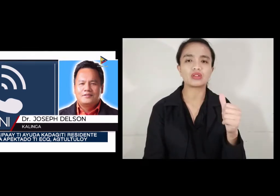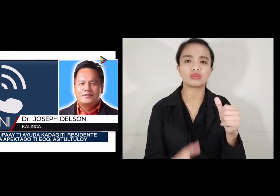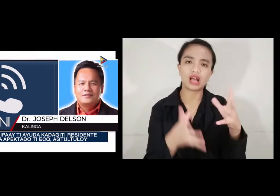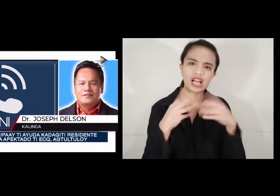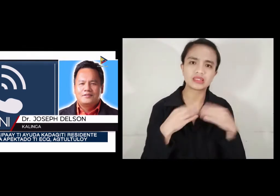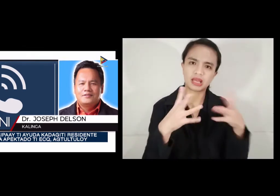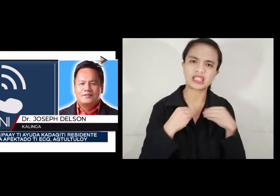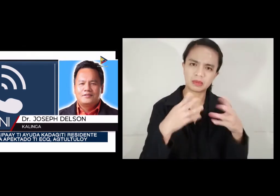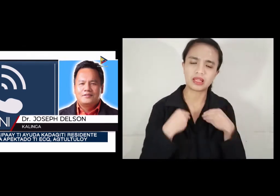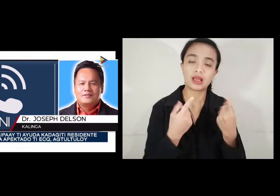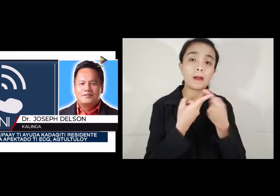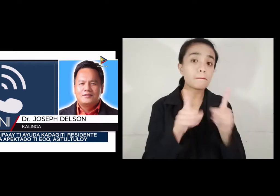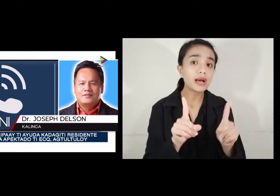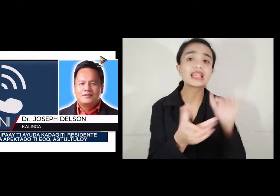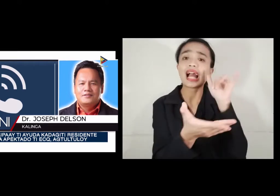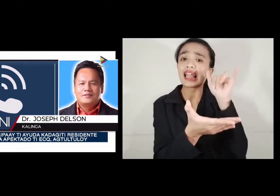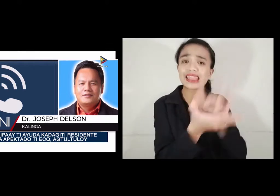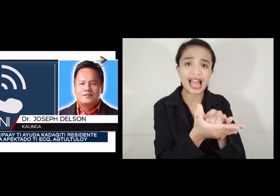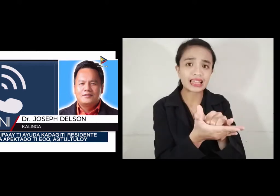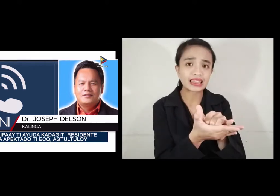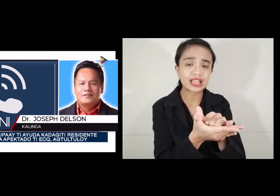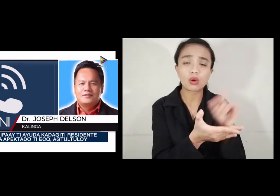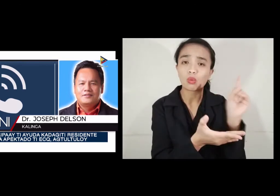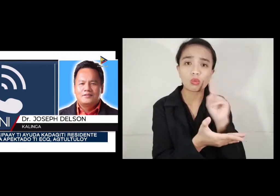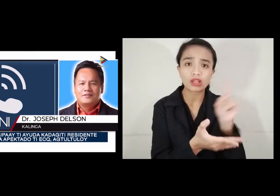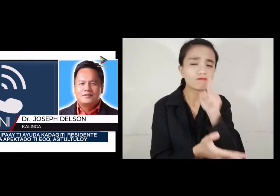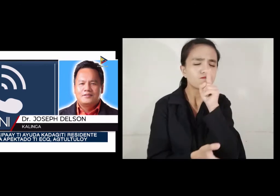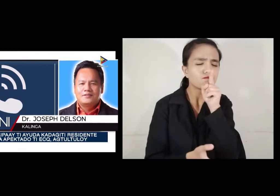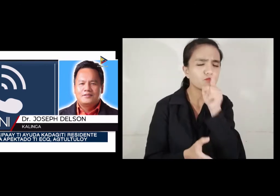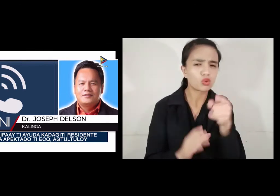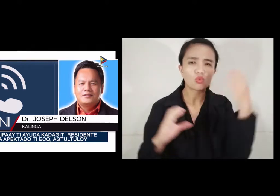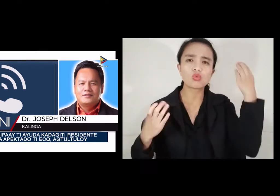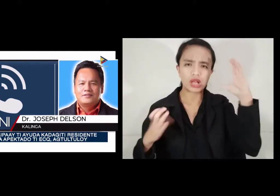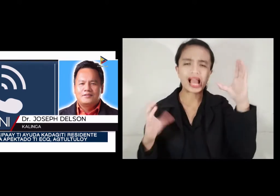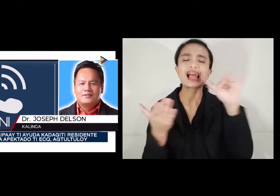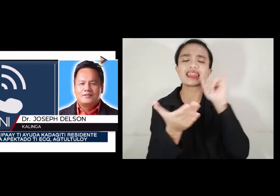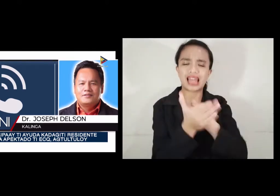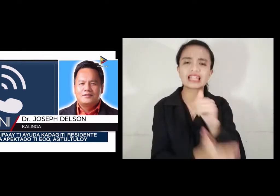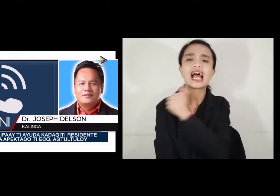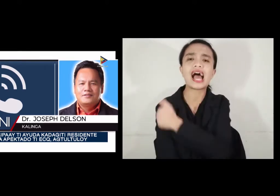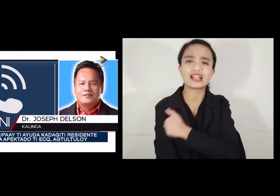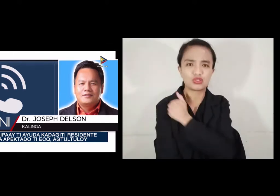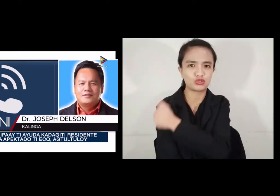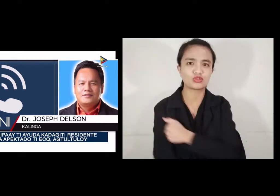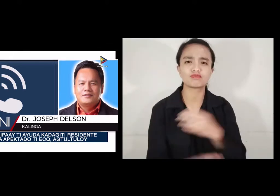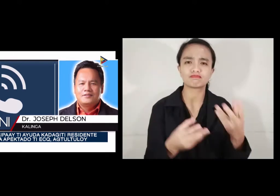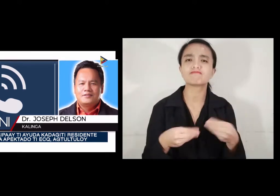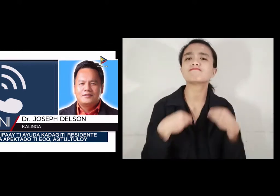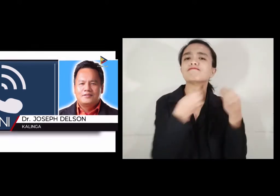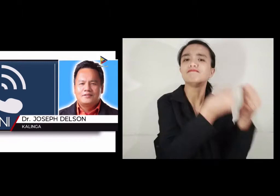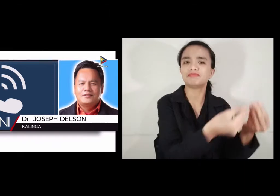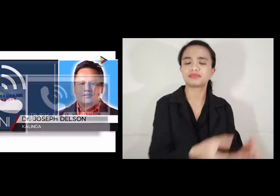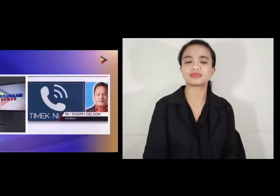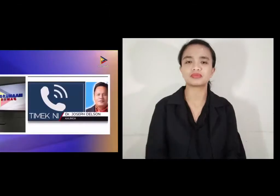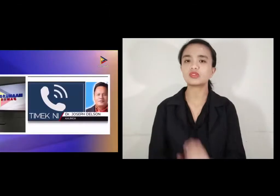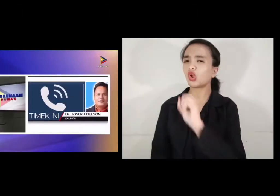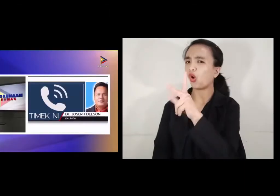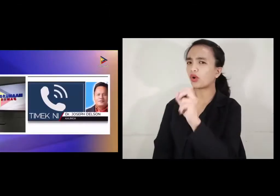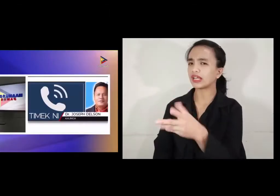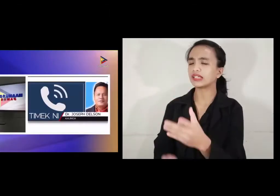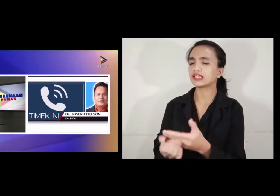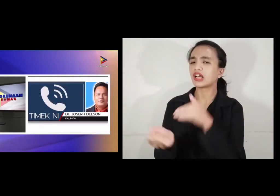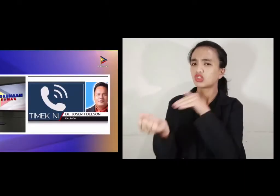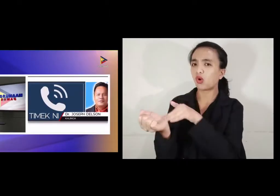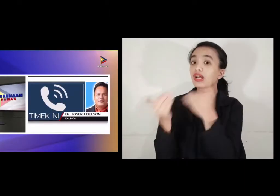And that is really, I'm proud of it na yung mga Cordillerans, ganyan talaga ang general attitude. Okay,